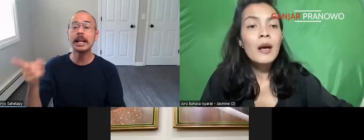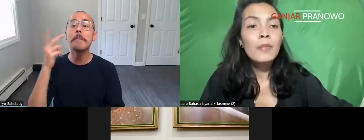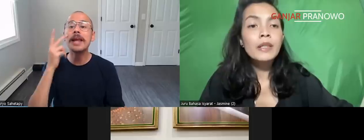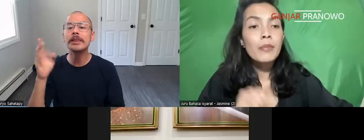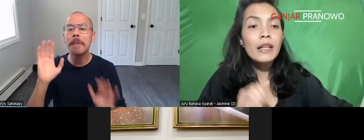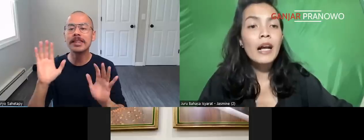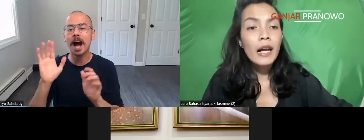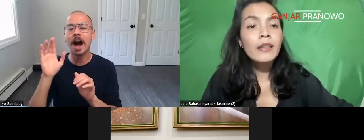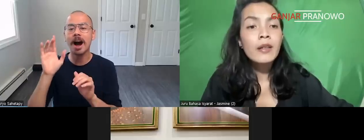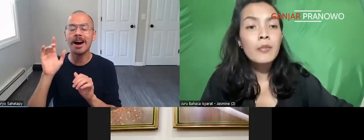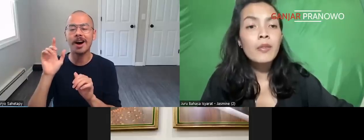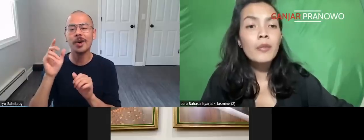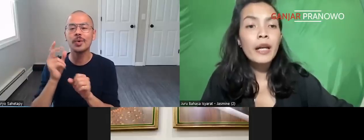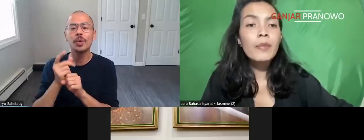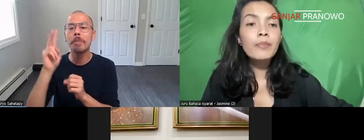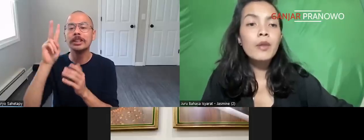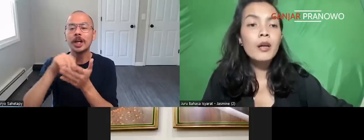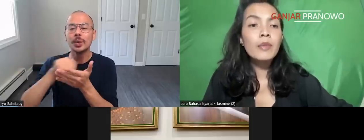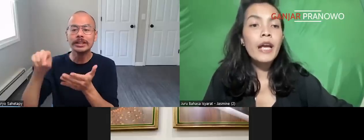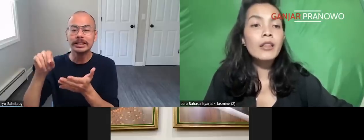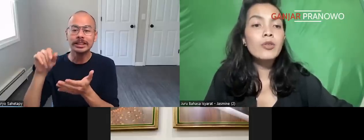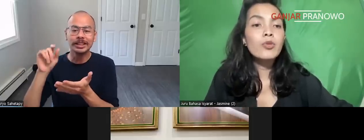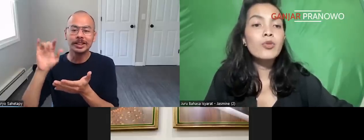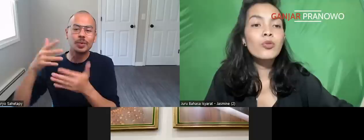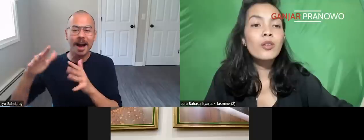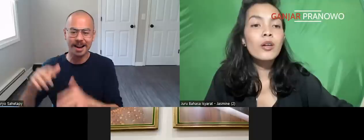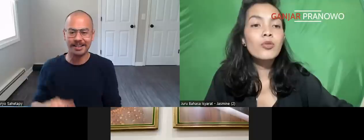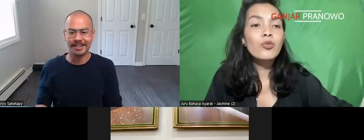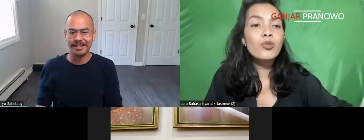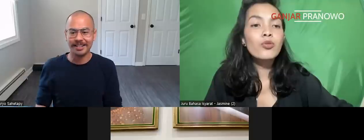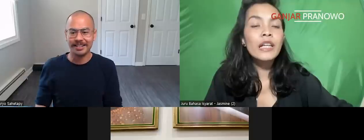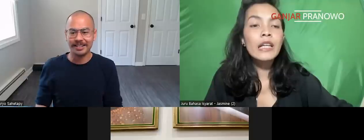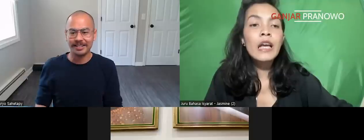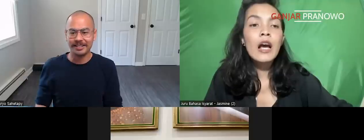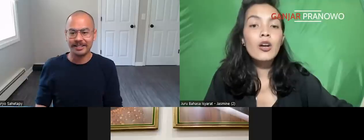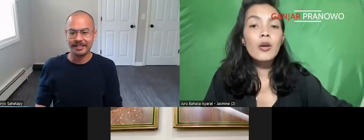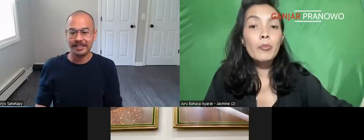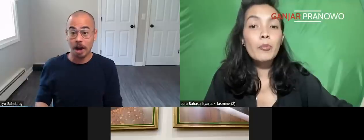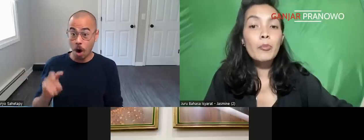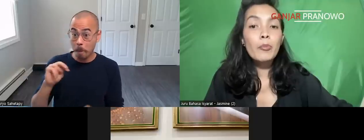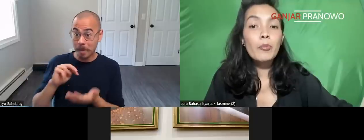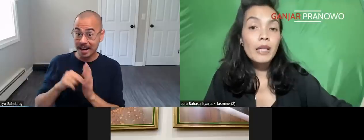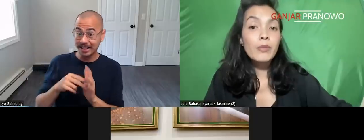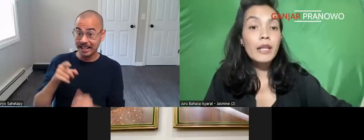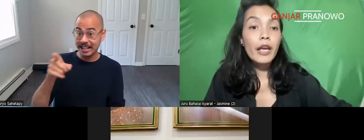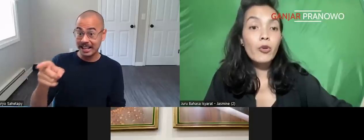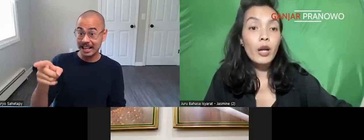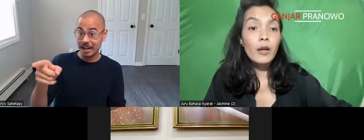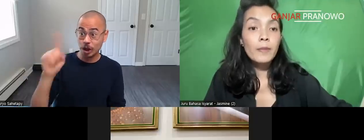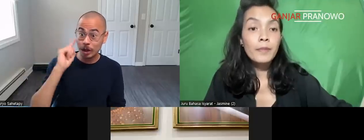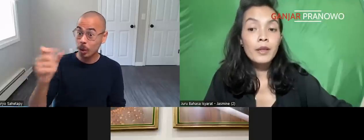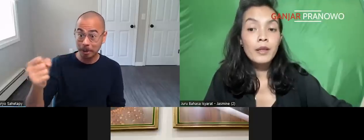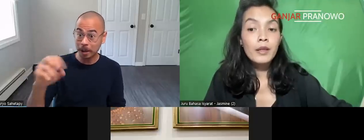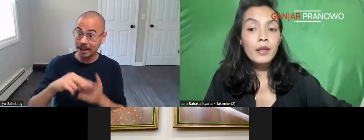biasa mengatakan ee mereka ee melihat guru guru-guru tuli ini kemampuan literasinya masih banyak